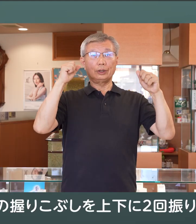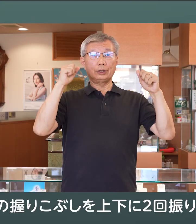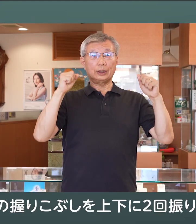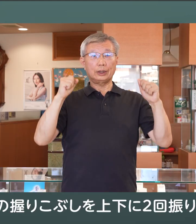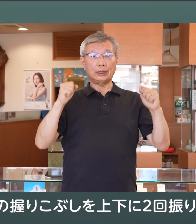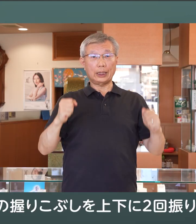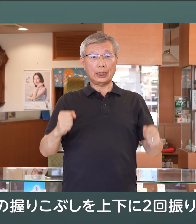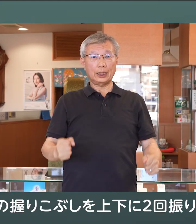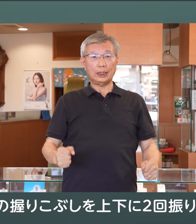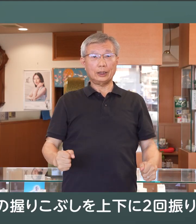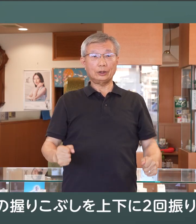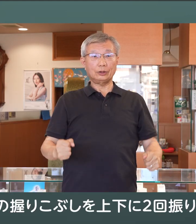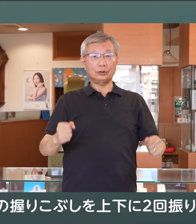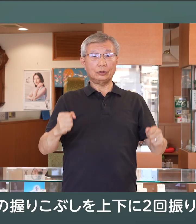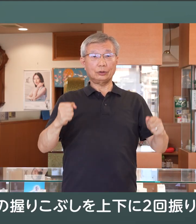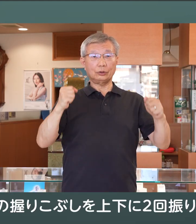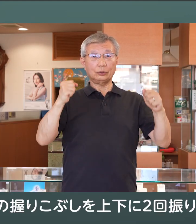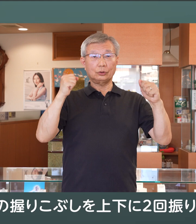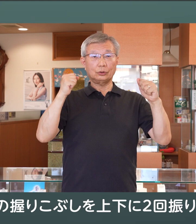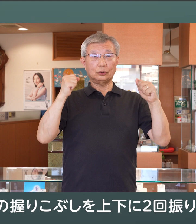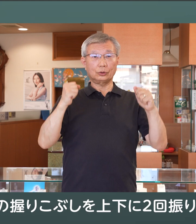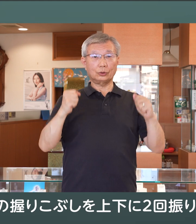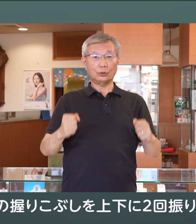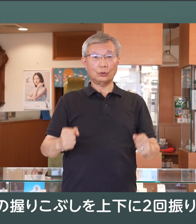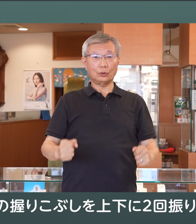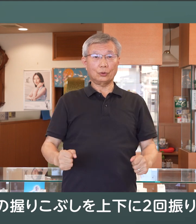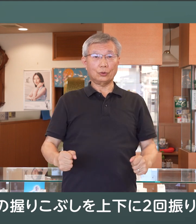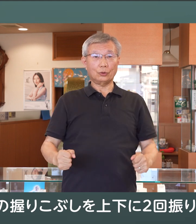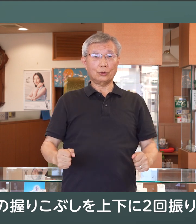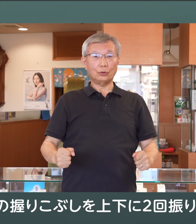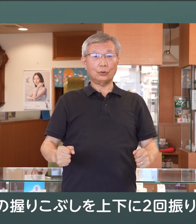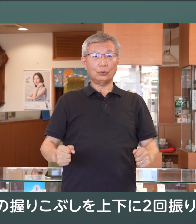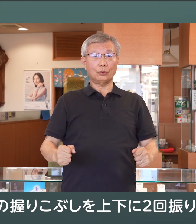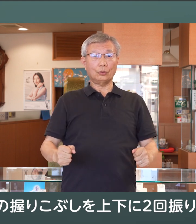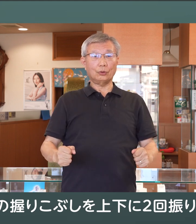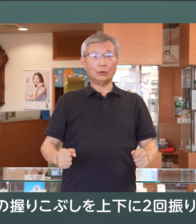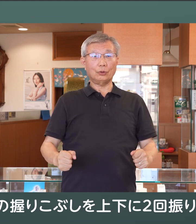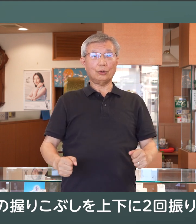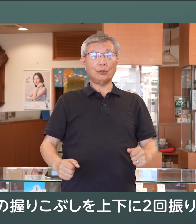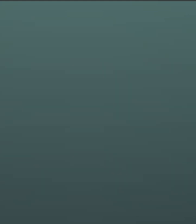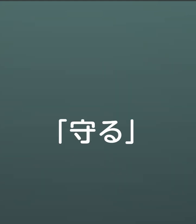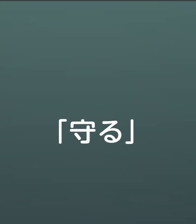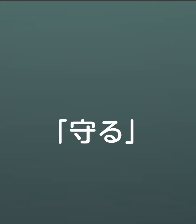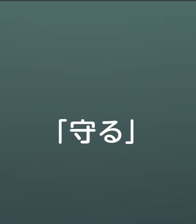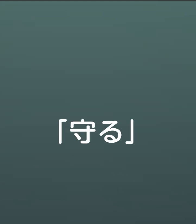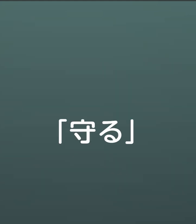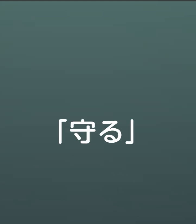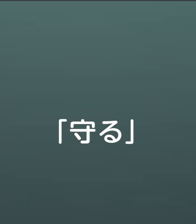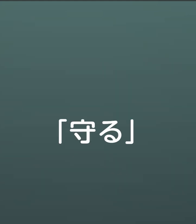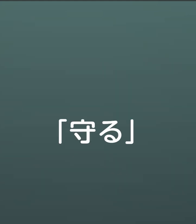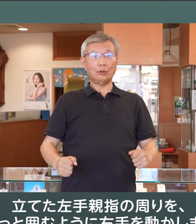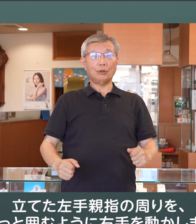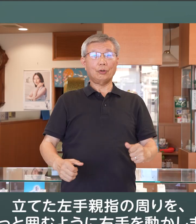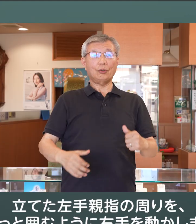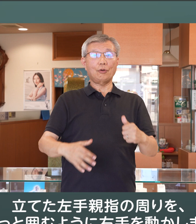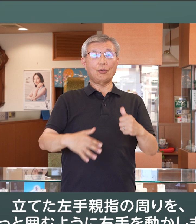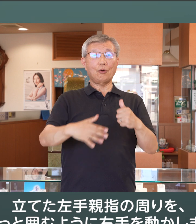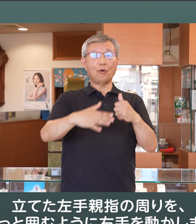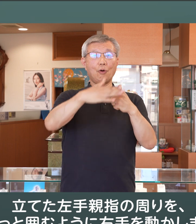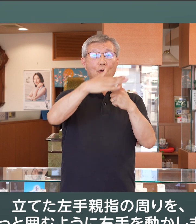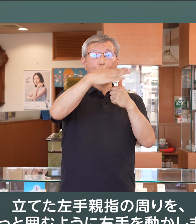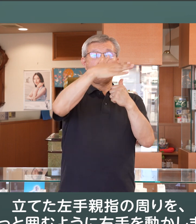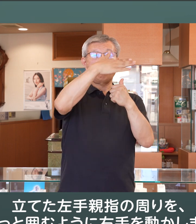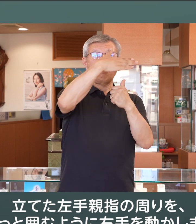両手の握り拳を上下に2回振ります。立て